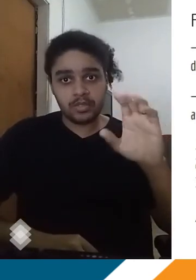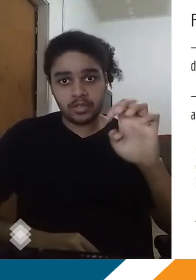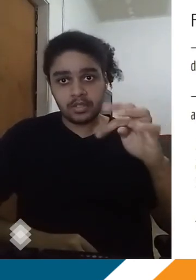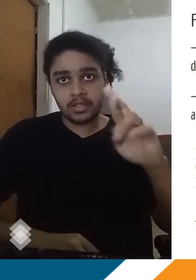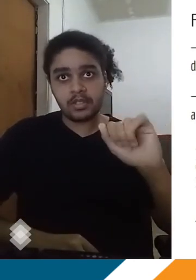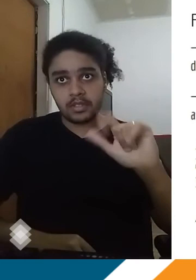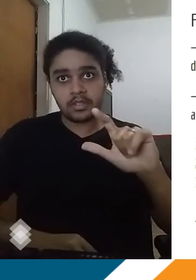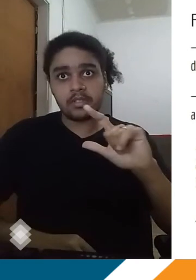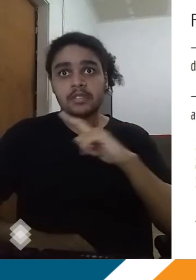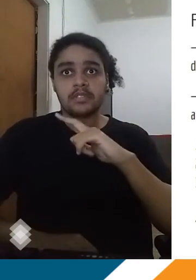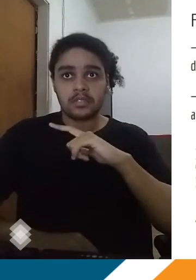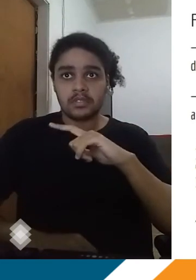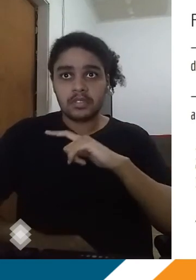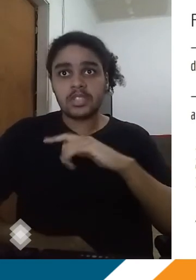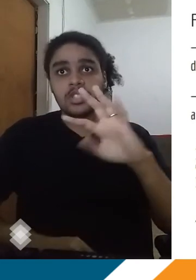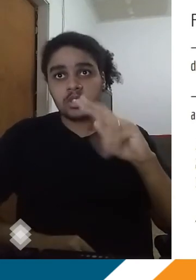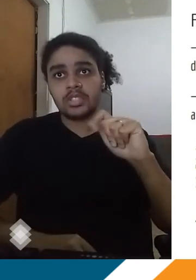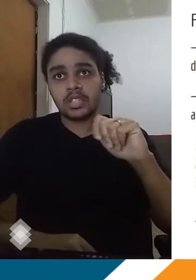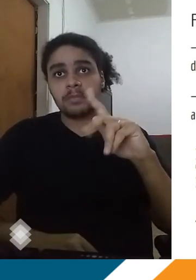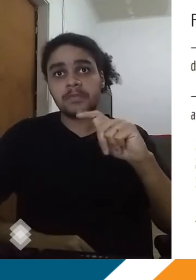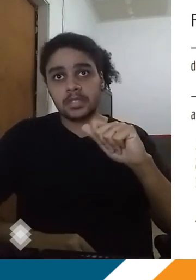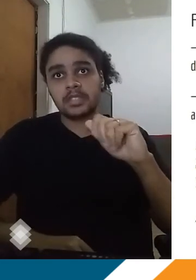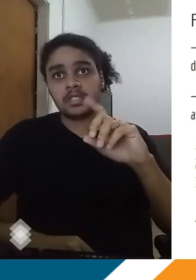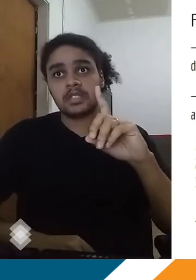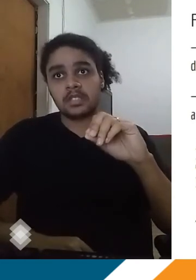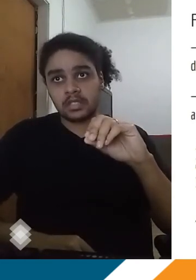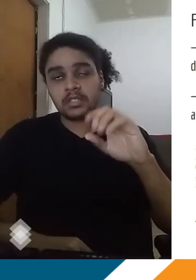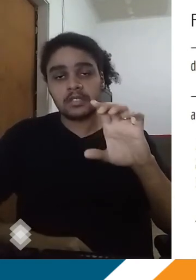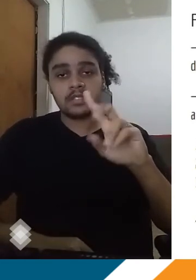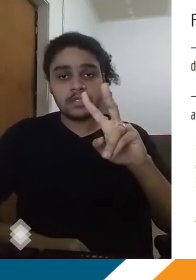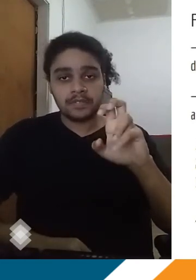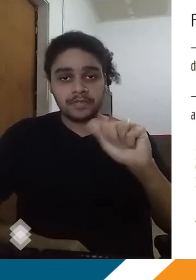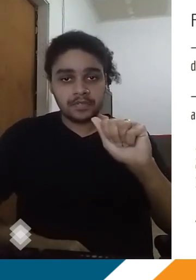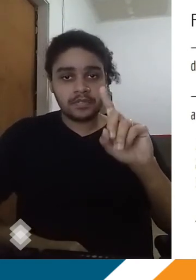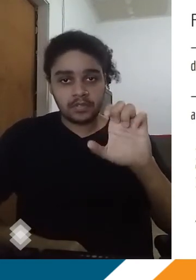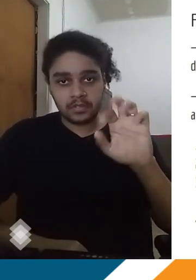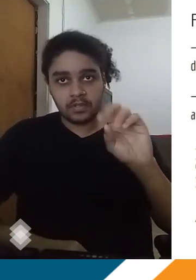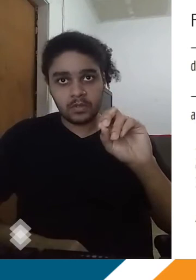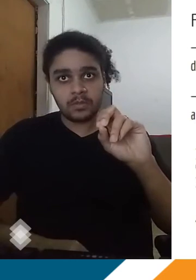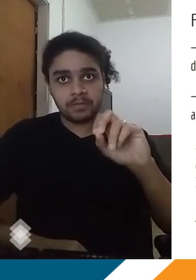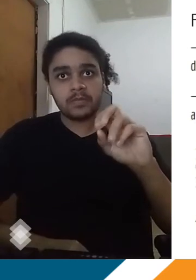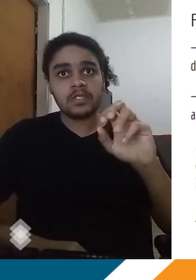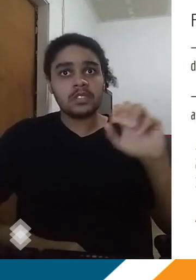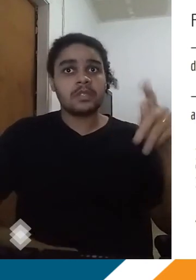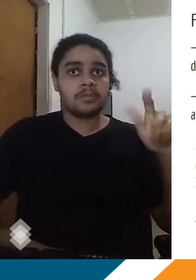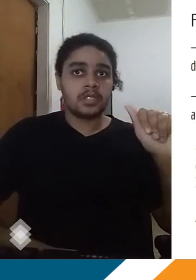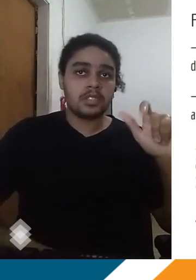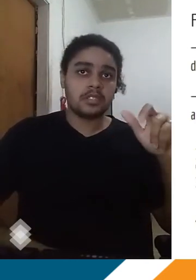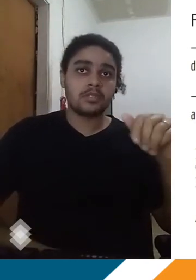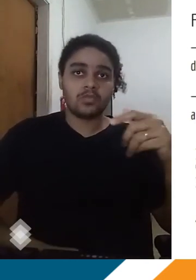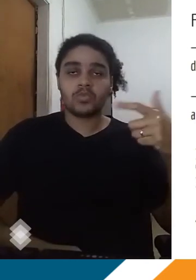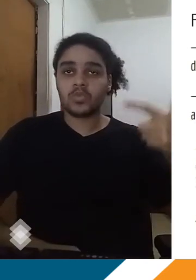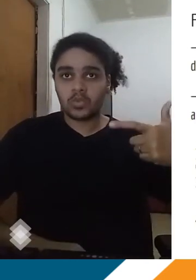Central, né, a gente tem aí a unidade de relevo da Chapada dos Veadeiros, localizada no centro-oeste brasileiro, Planalto